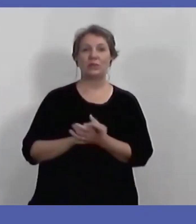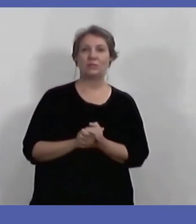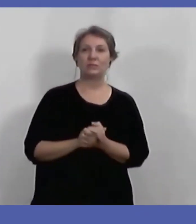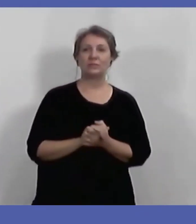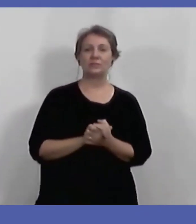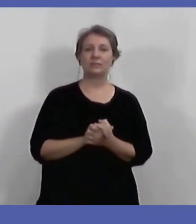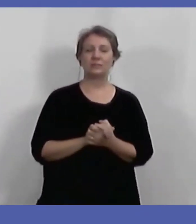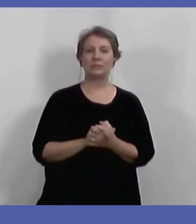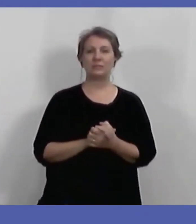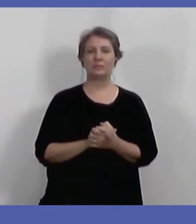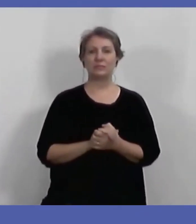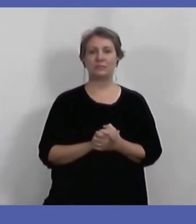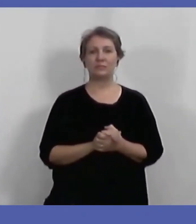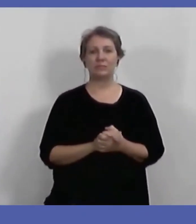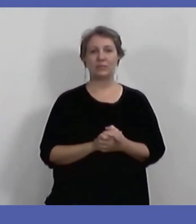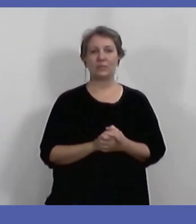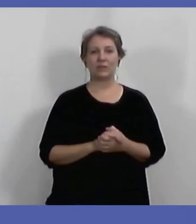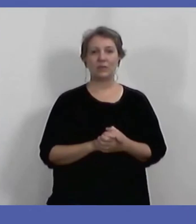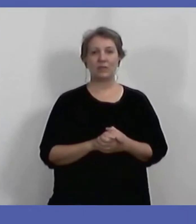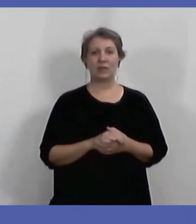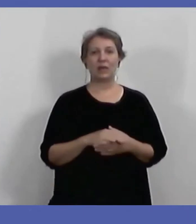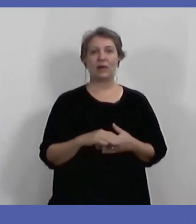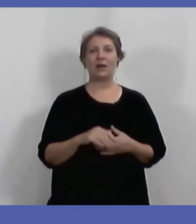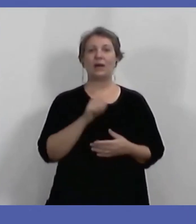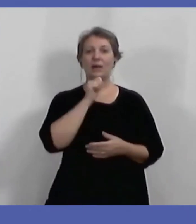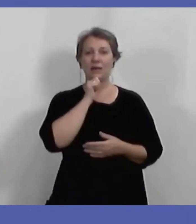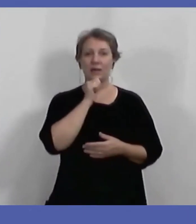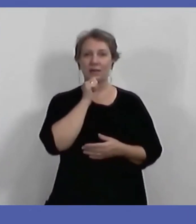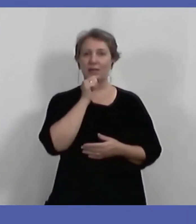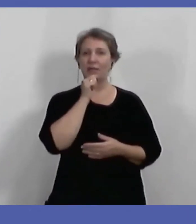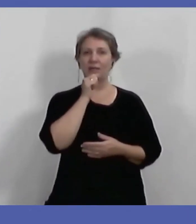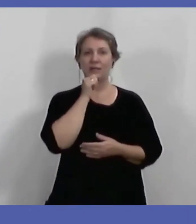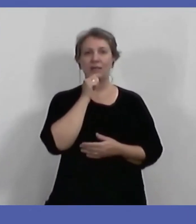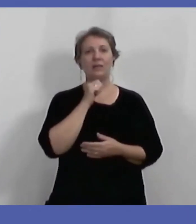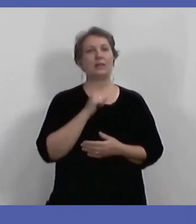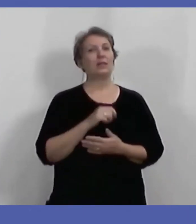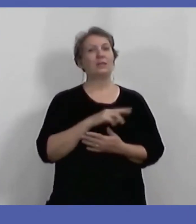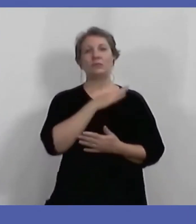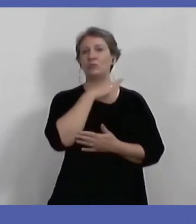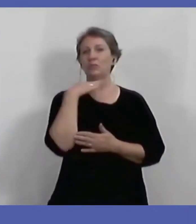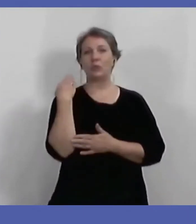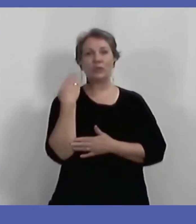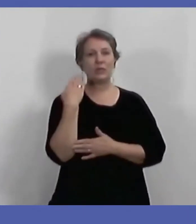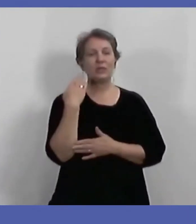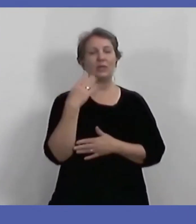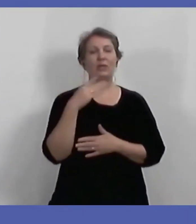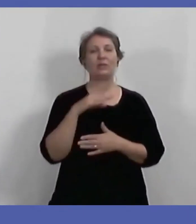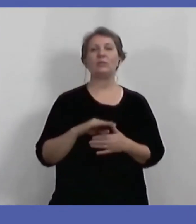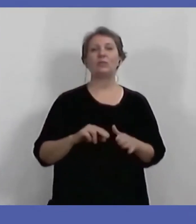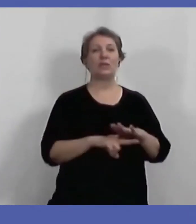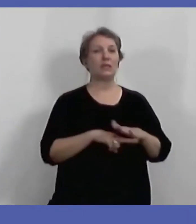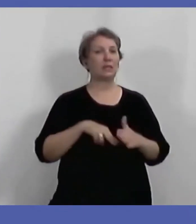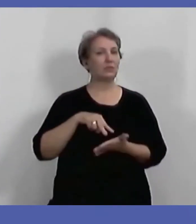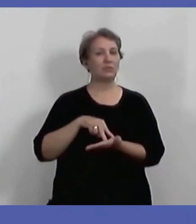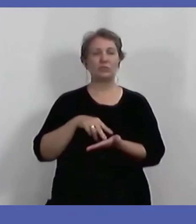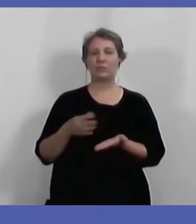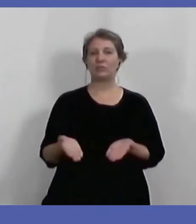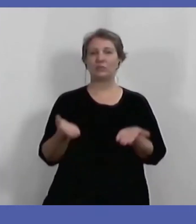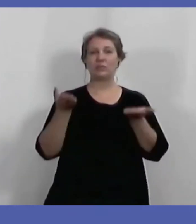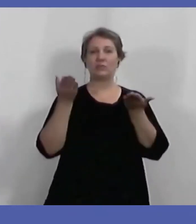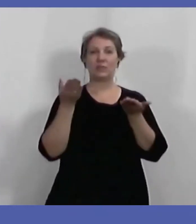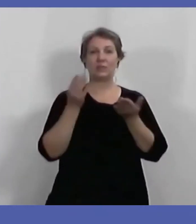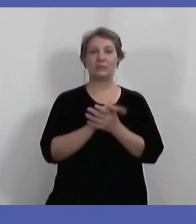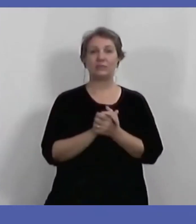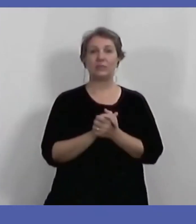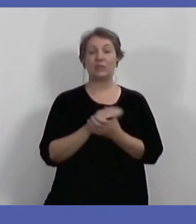veio ainda a sua morte e ressurreição. Então quem vê ele na terra,